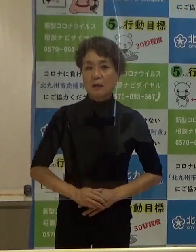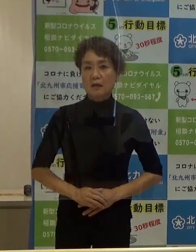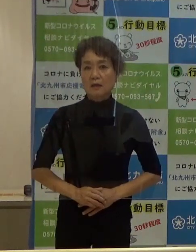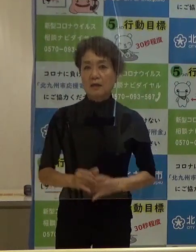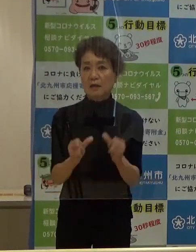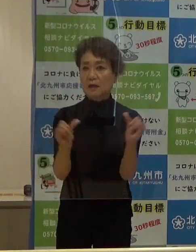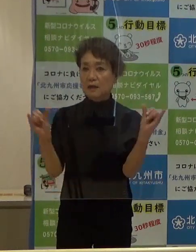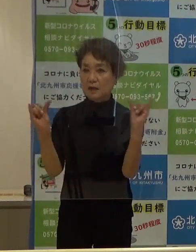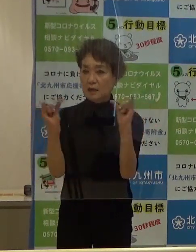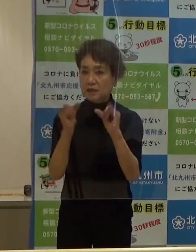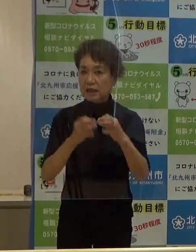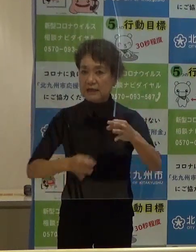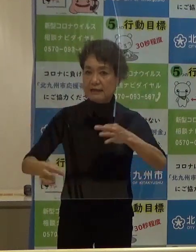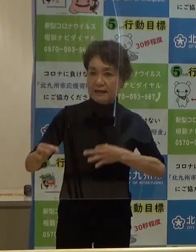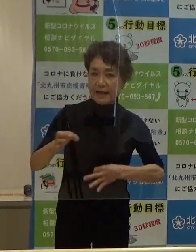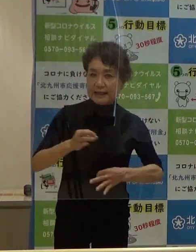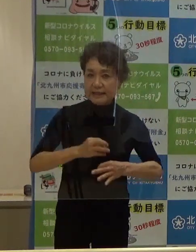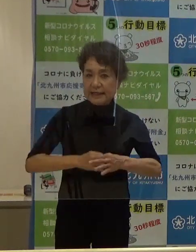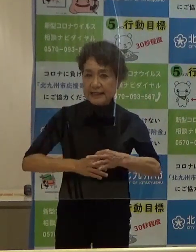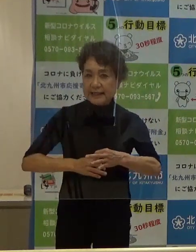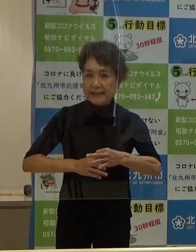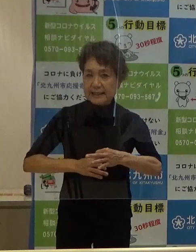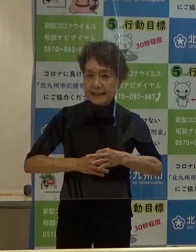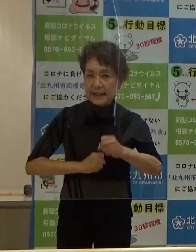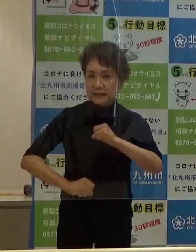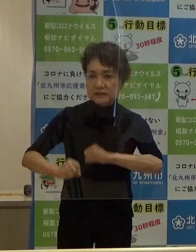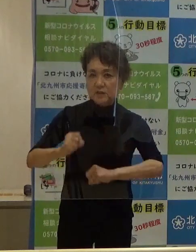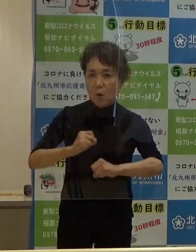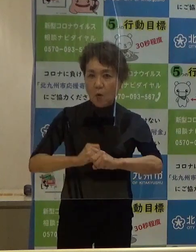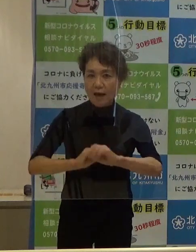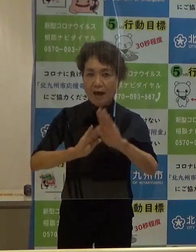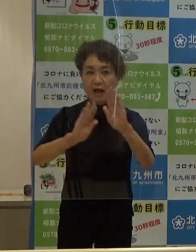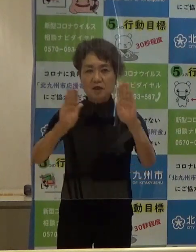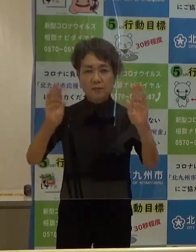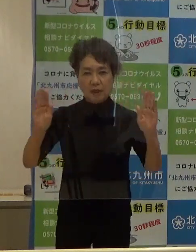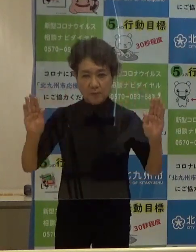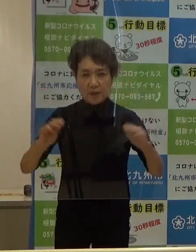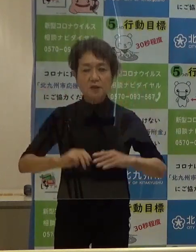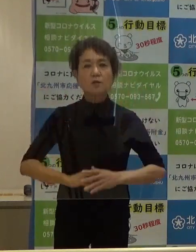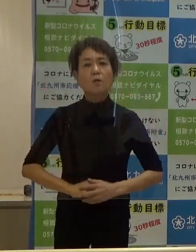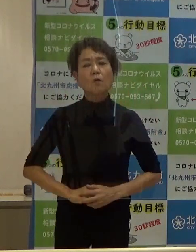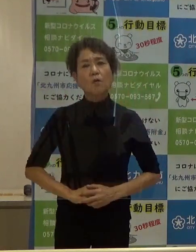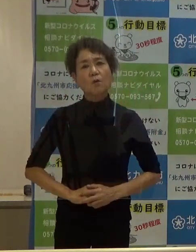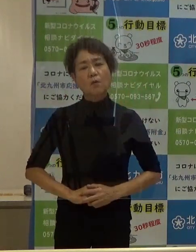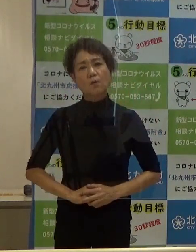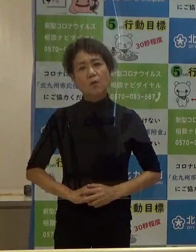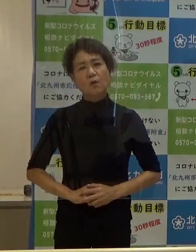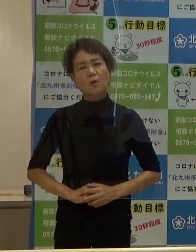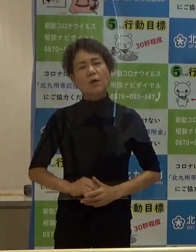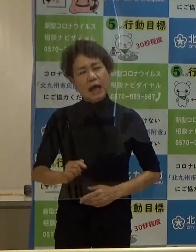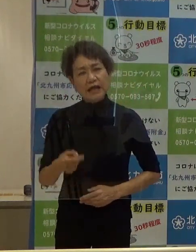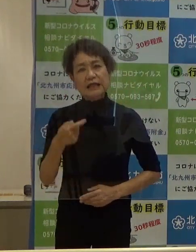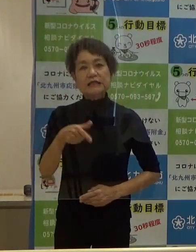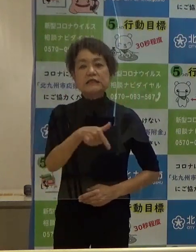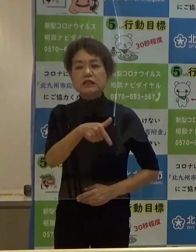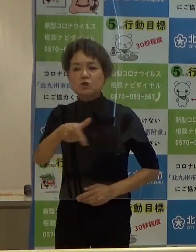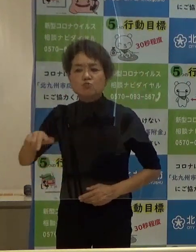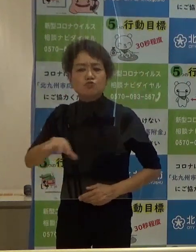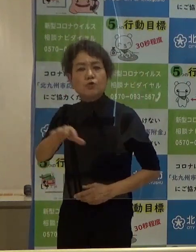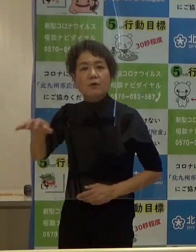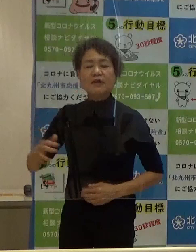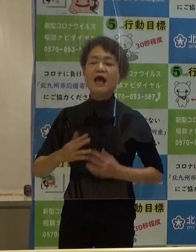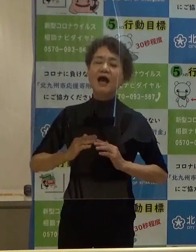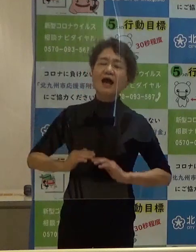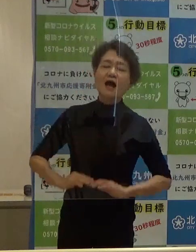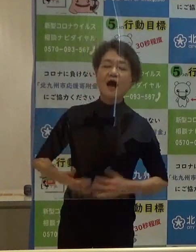社会経済活動が活発になっていきますと、 やはり一部のところで安心